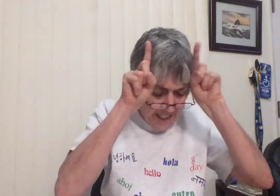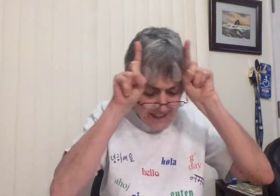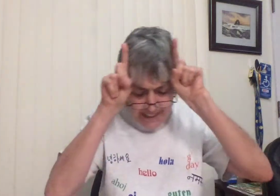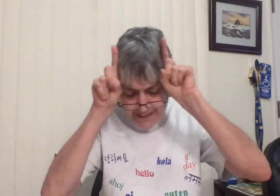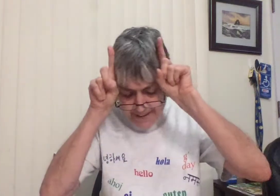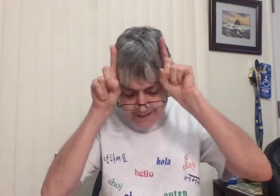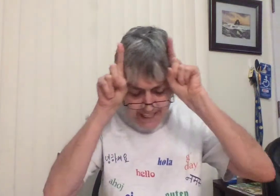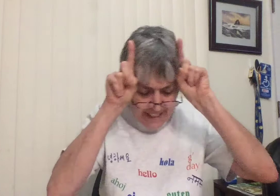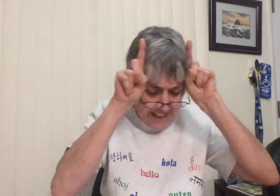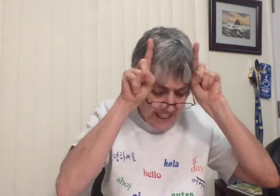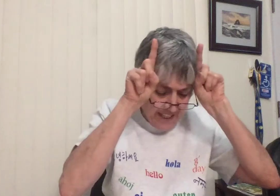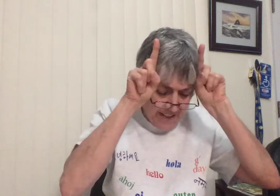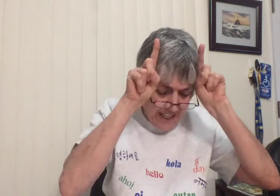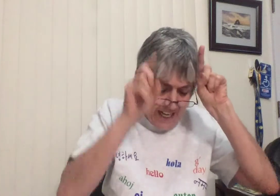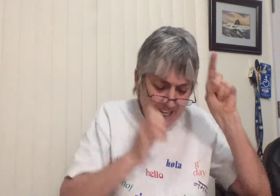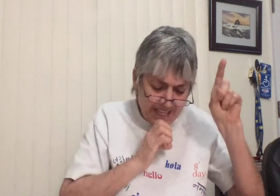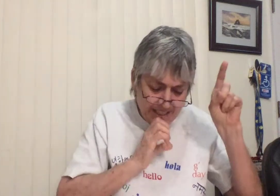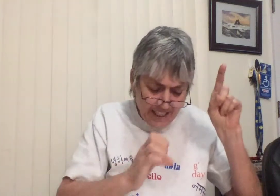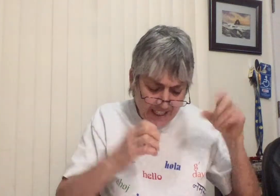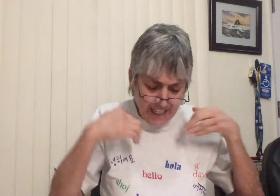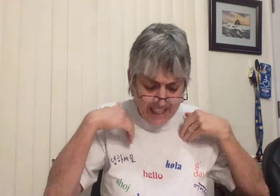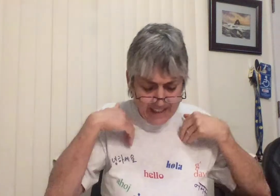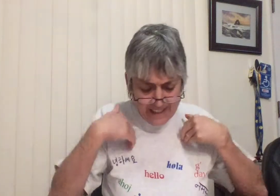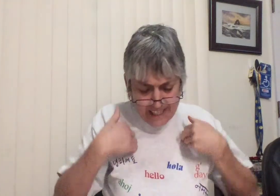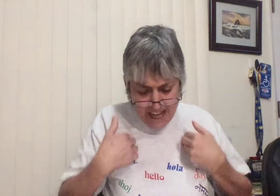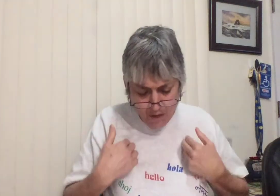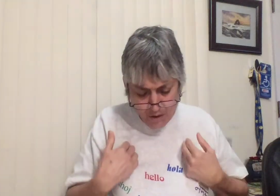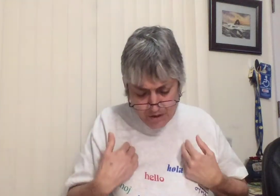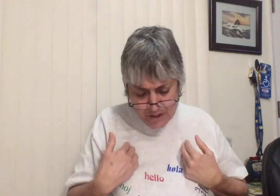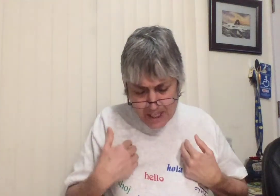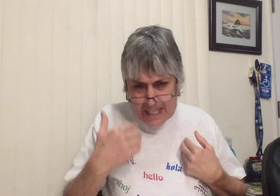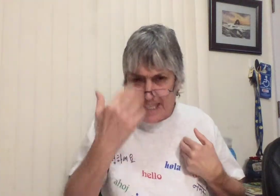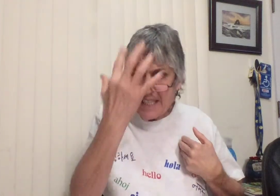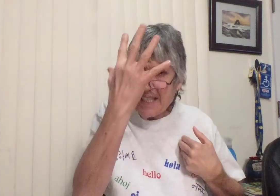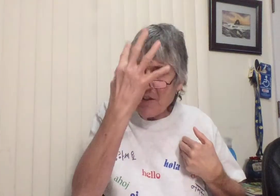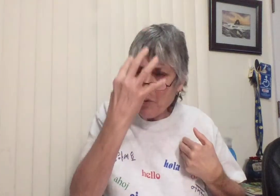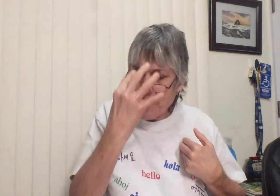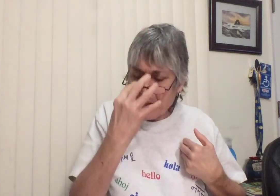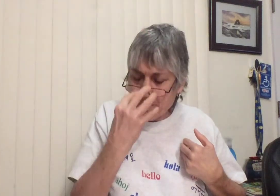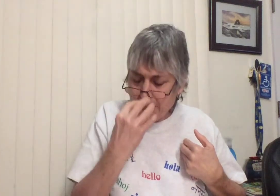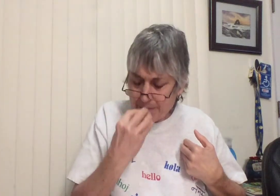extraterrestres están cansados y se duermen.